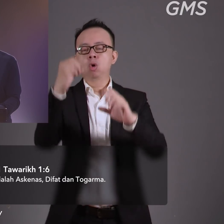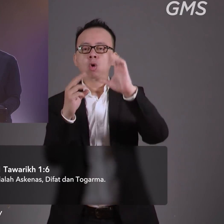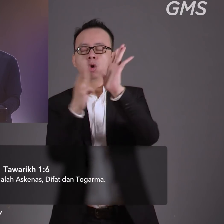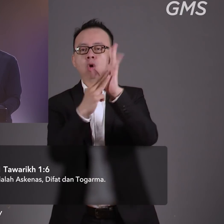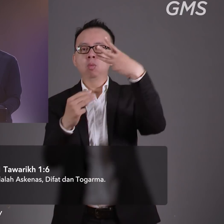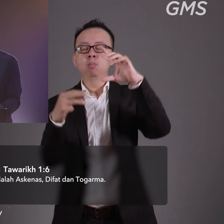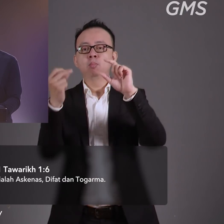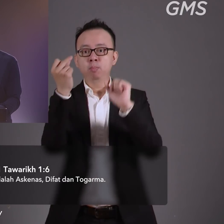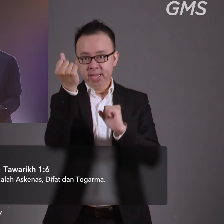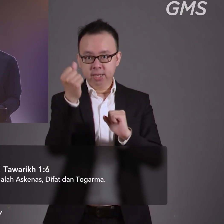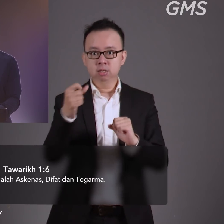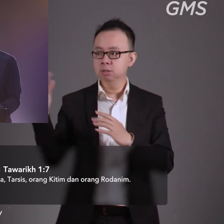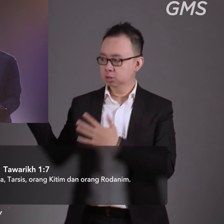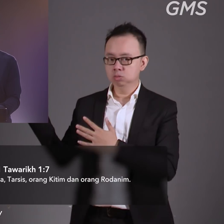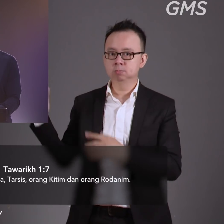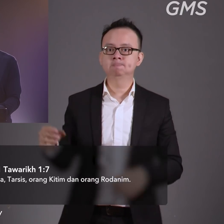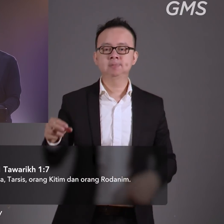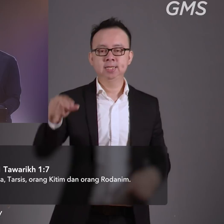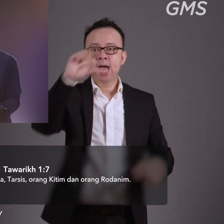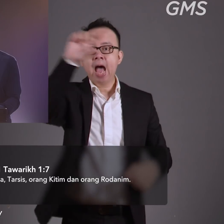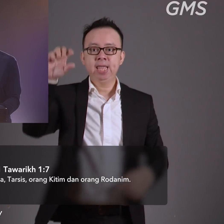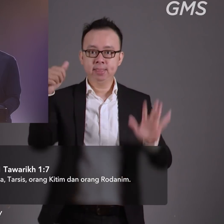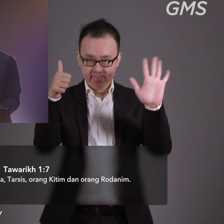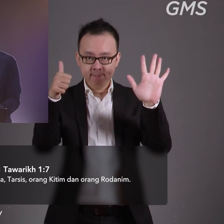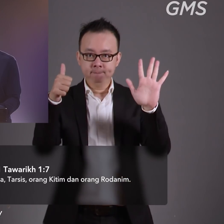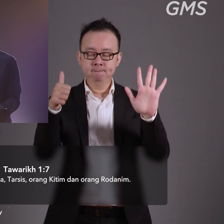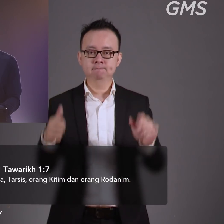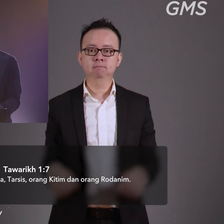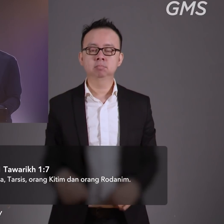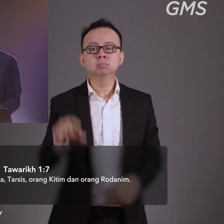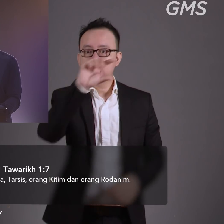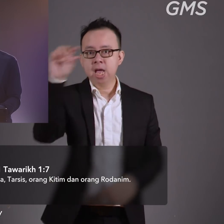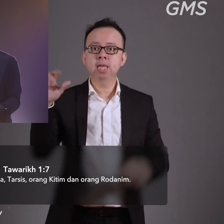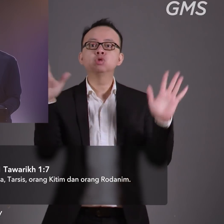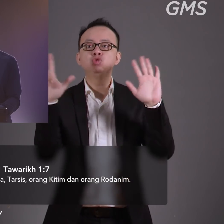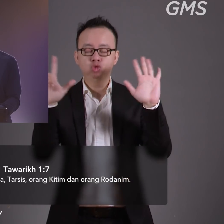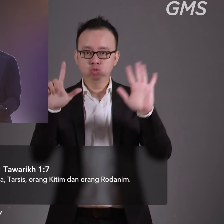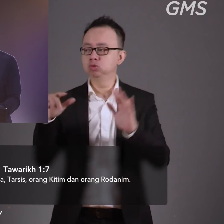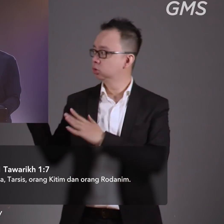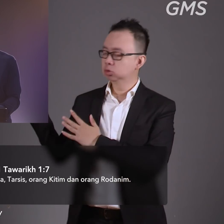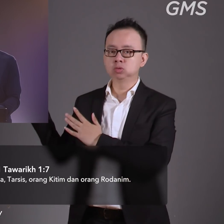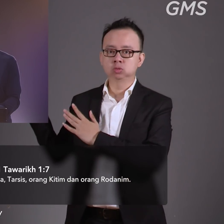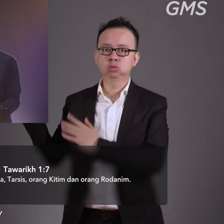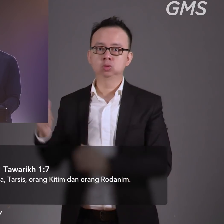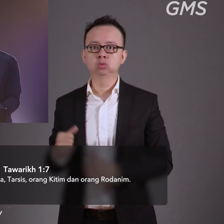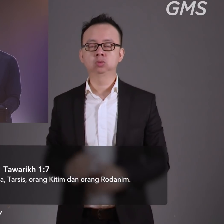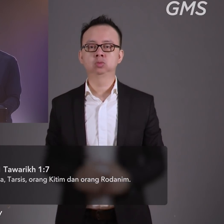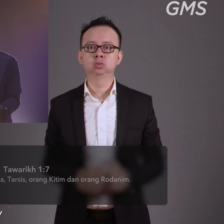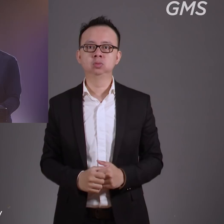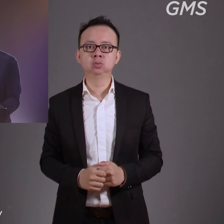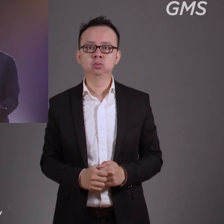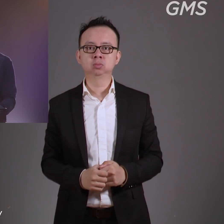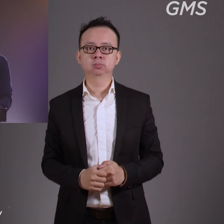Difat, dan Togarmah. Keturunan Yawan ialah Elisa, Tarsis, orang Kitim, dan orang